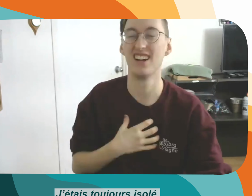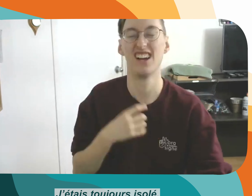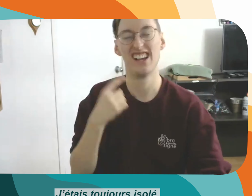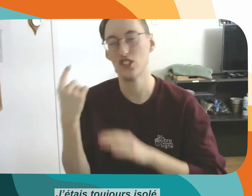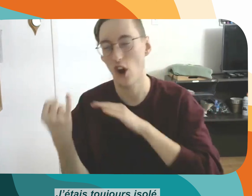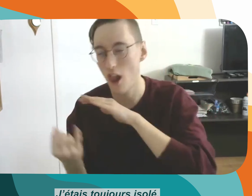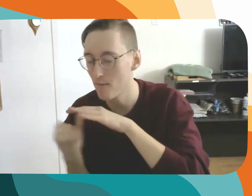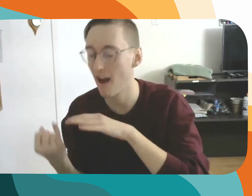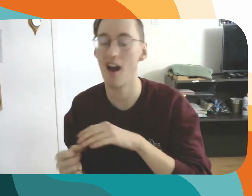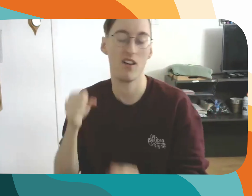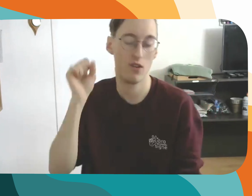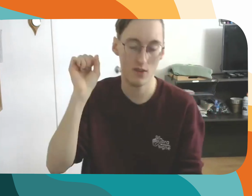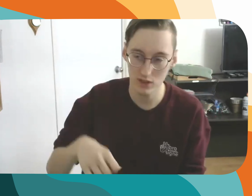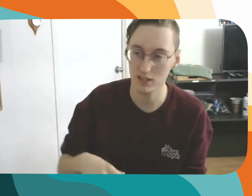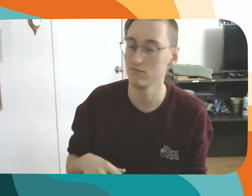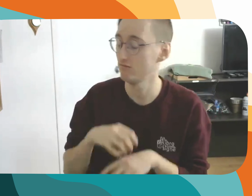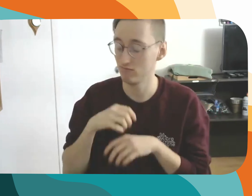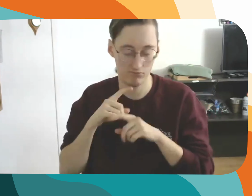J'étais toujours isolé.